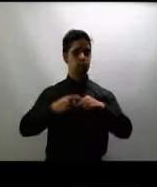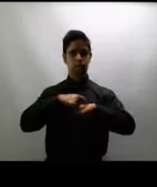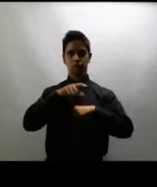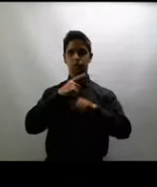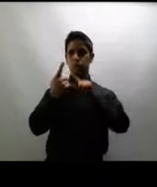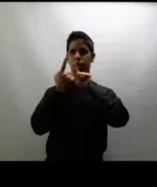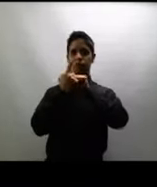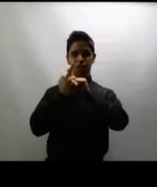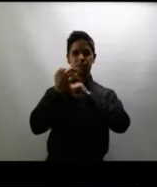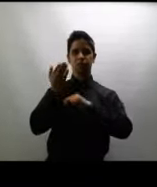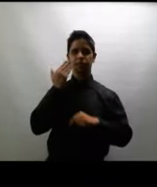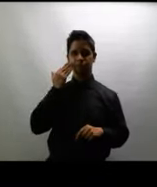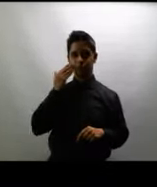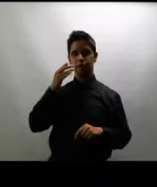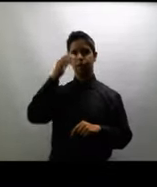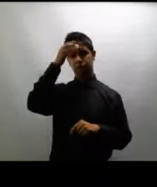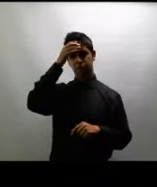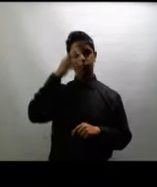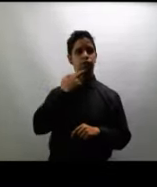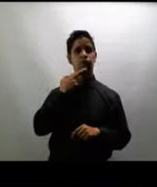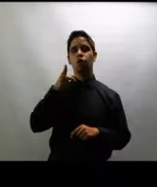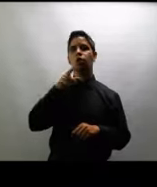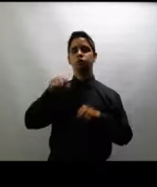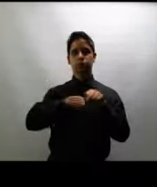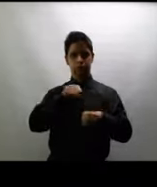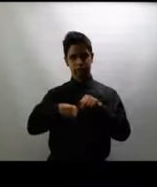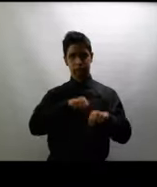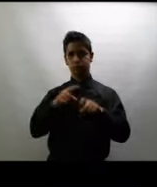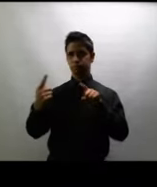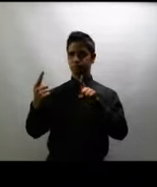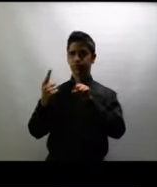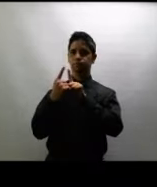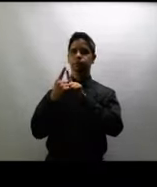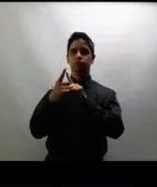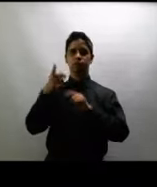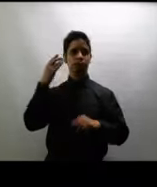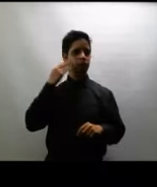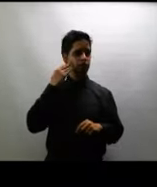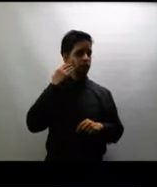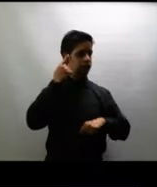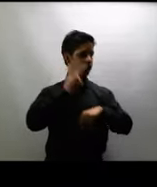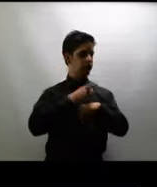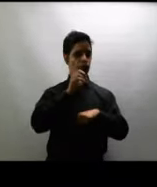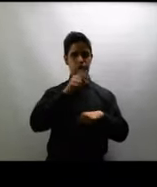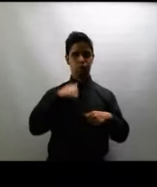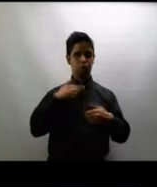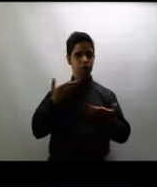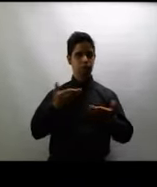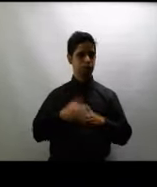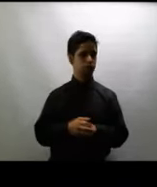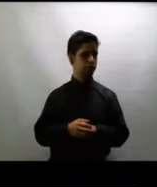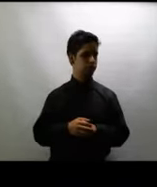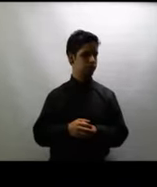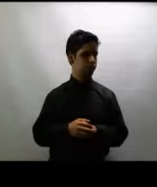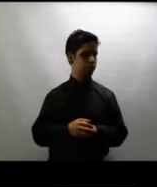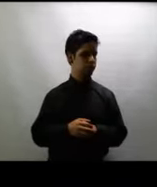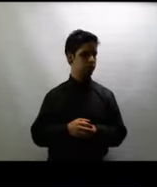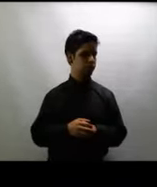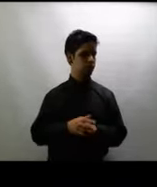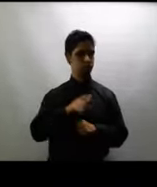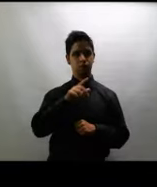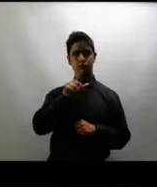en Cabo Rojo corriendo bicicleta. Eso es así, en la plaza. Dios, pero ¿saben de dónde yo había salido ese día? De Lajas.